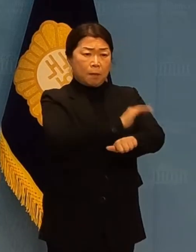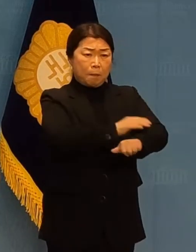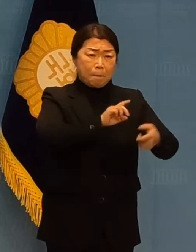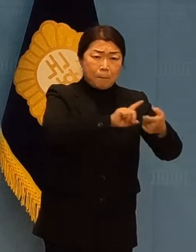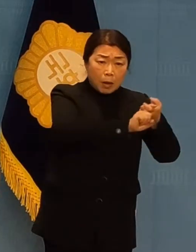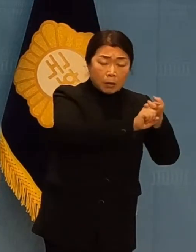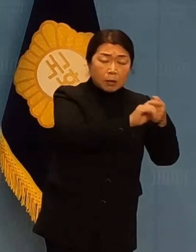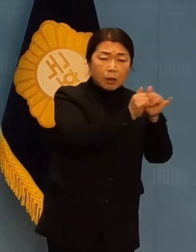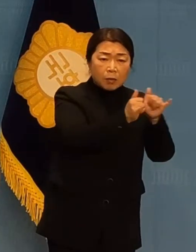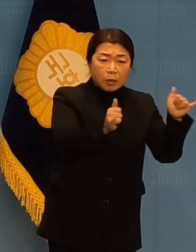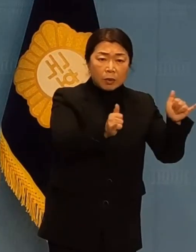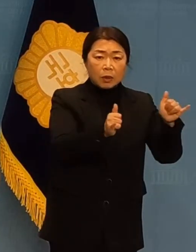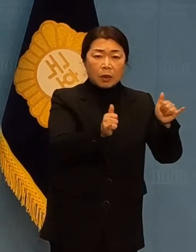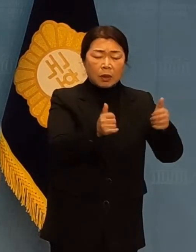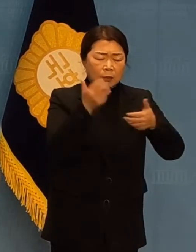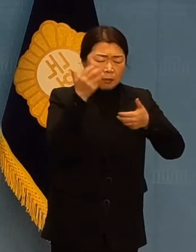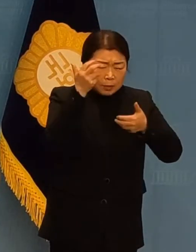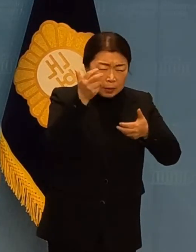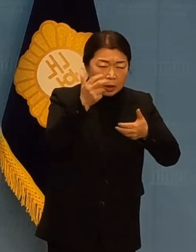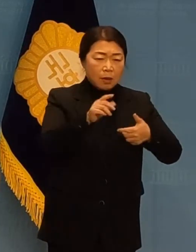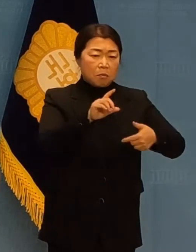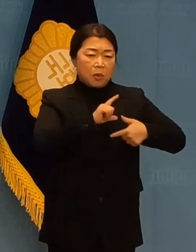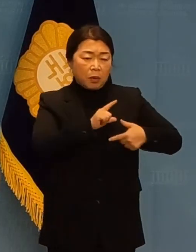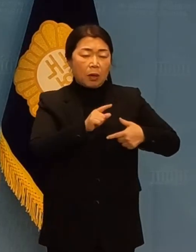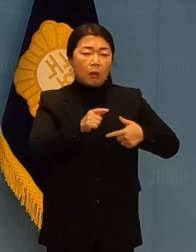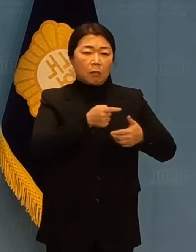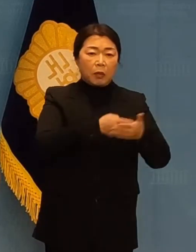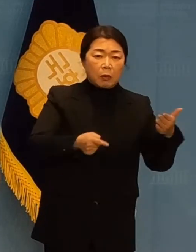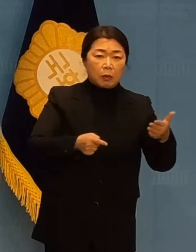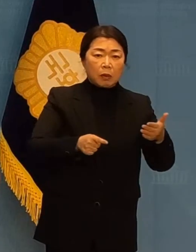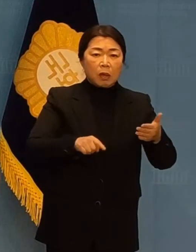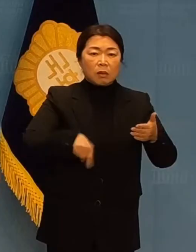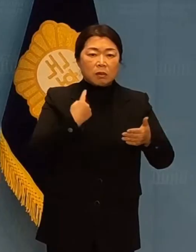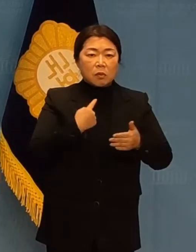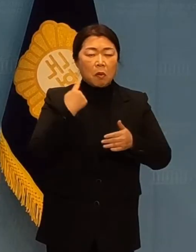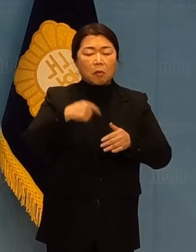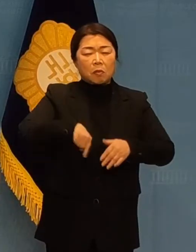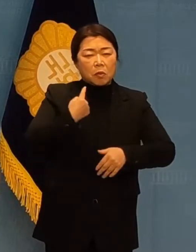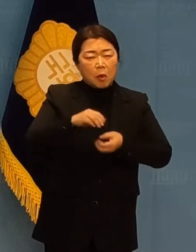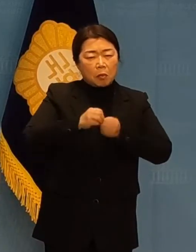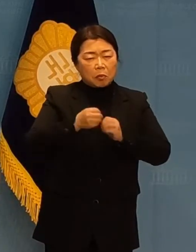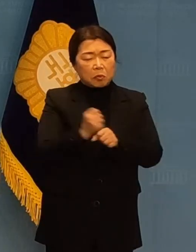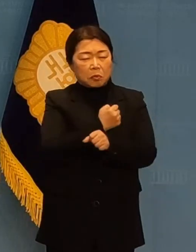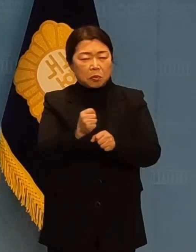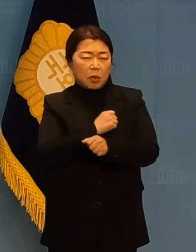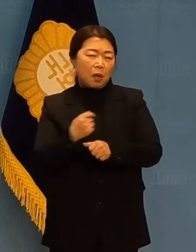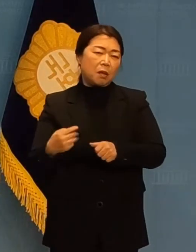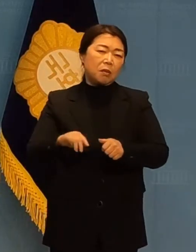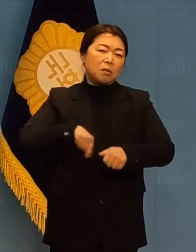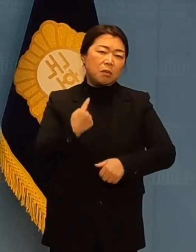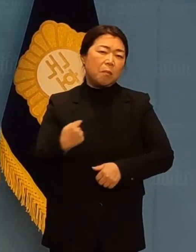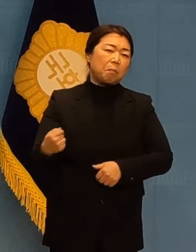극렬한 명예훼손과 자작극 논란까지 일으키지 않았습니까?